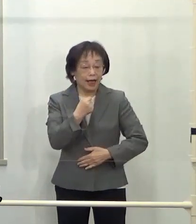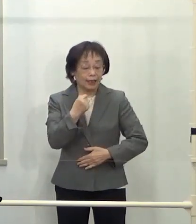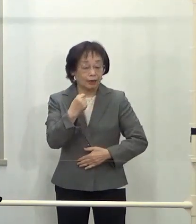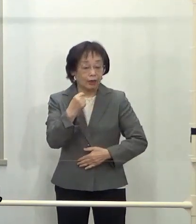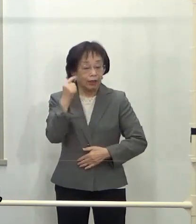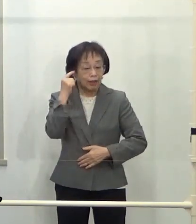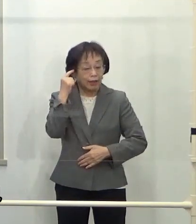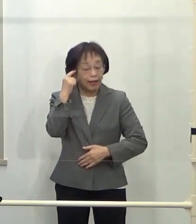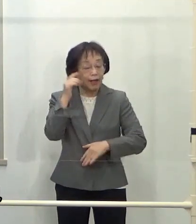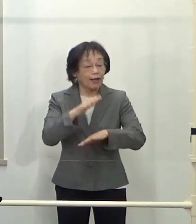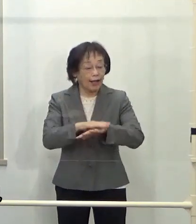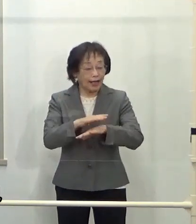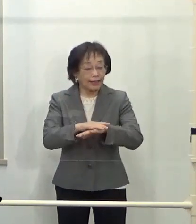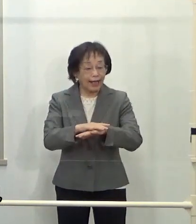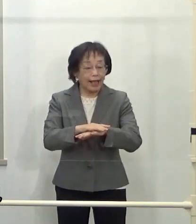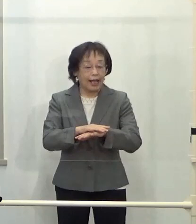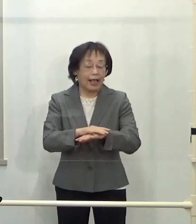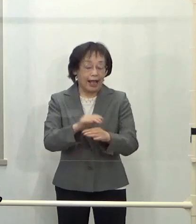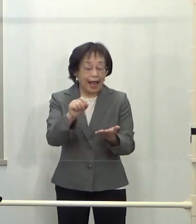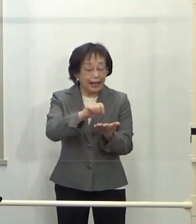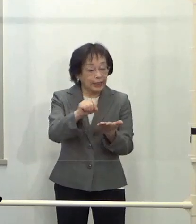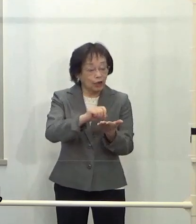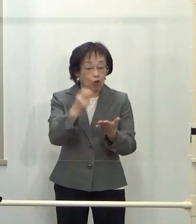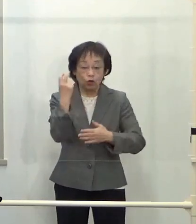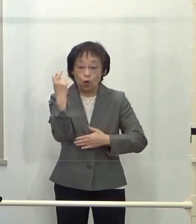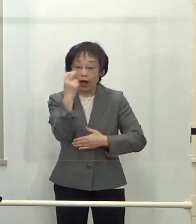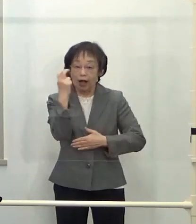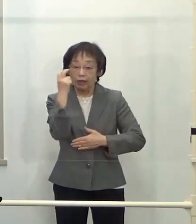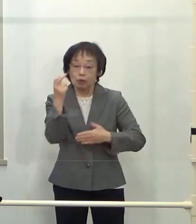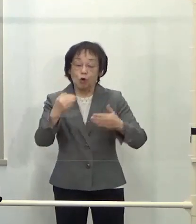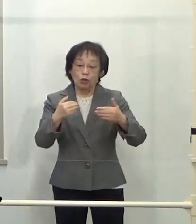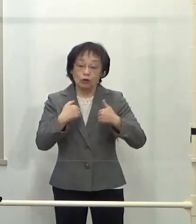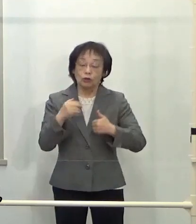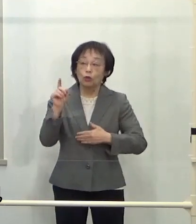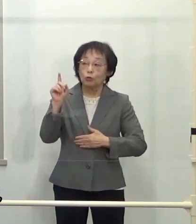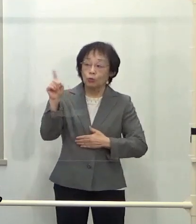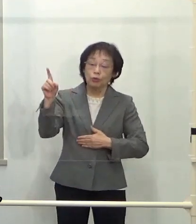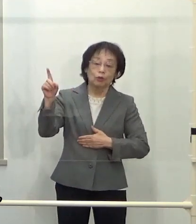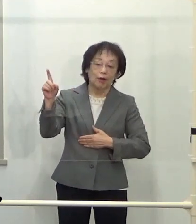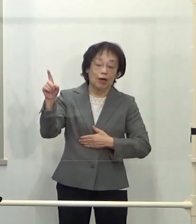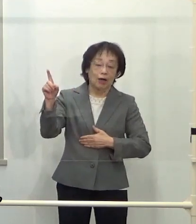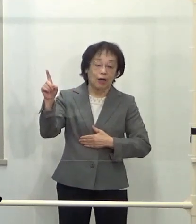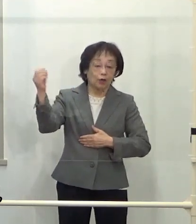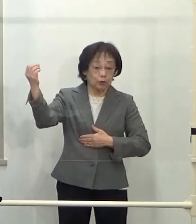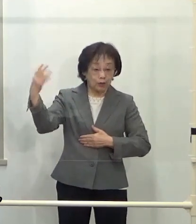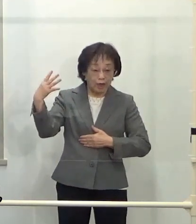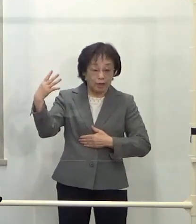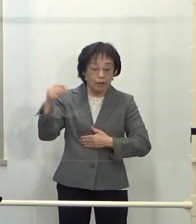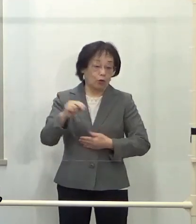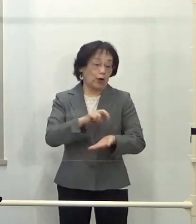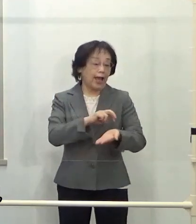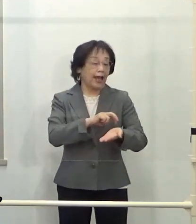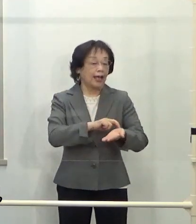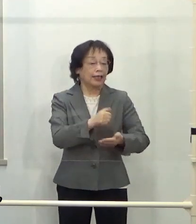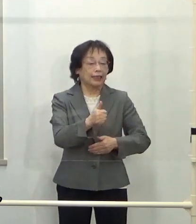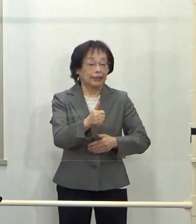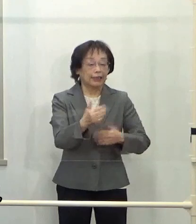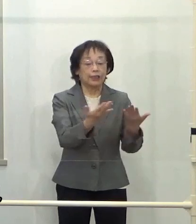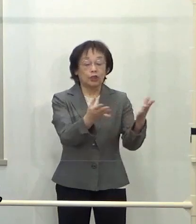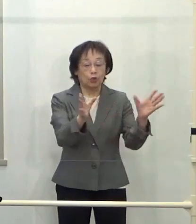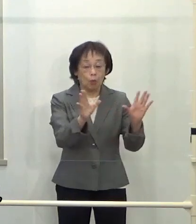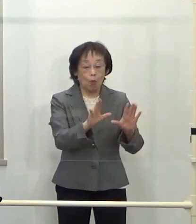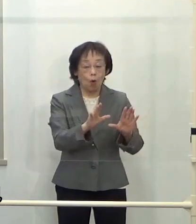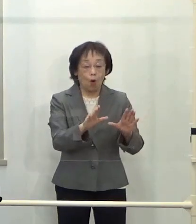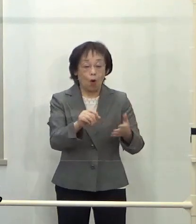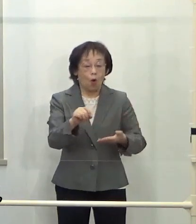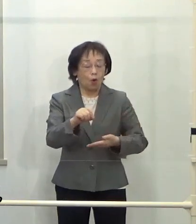記録の管理ということもおっしゃっておられる。で、こうしたことはですね、その医師にもそれなりの事務的